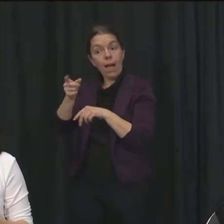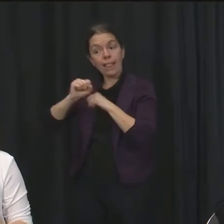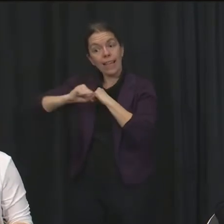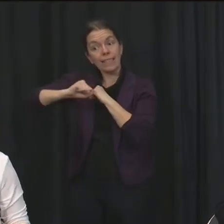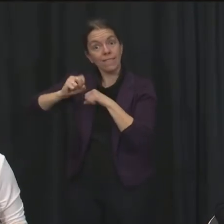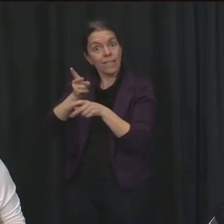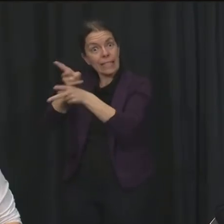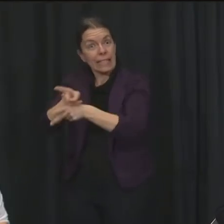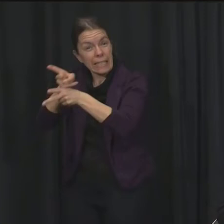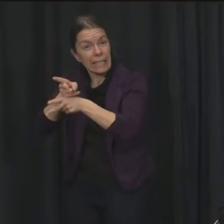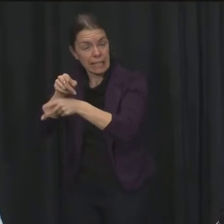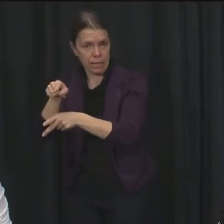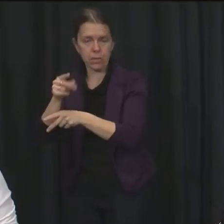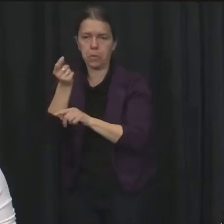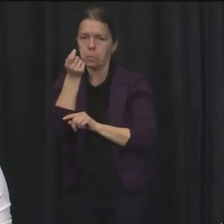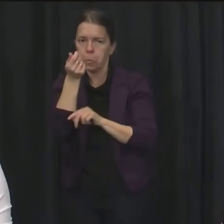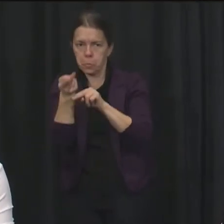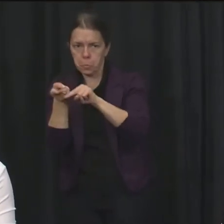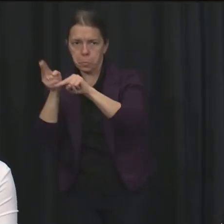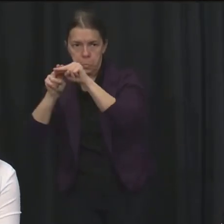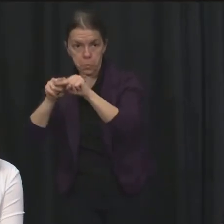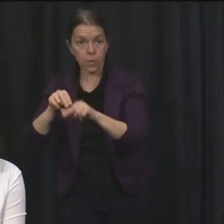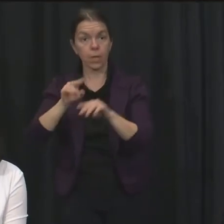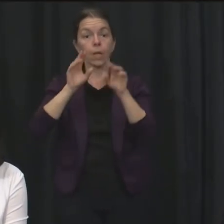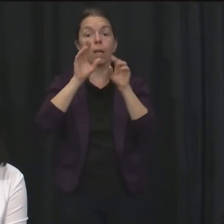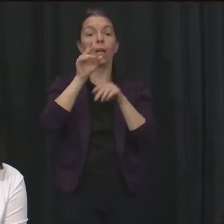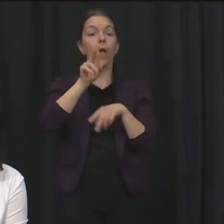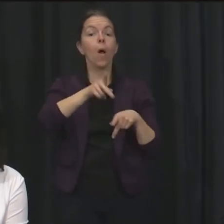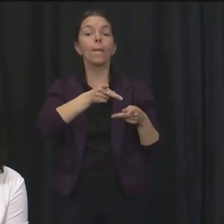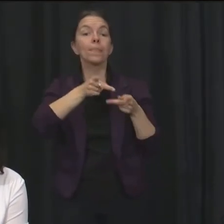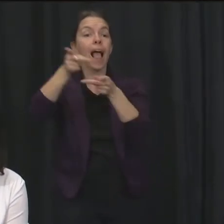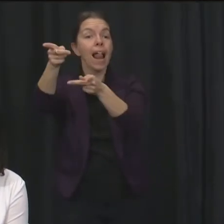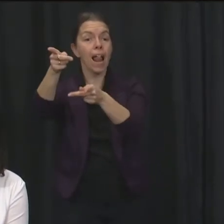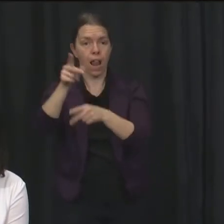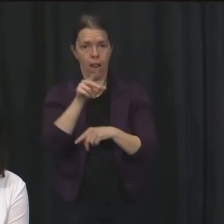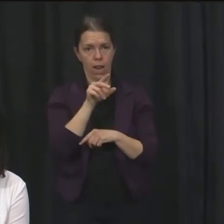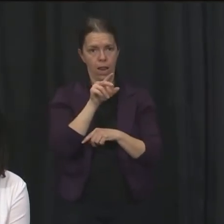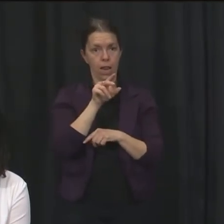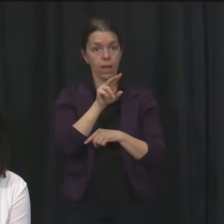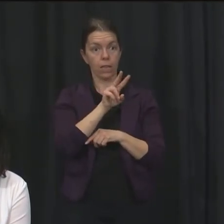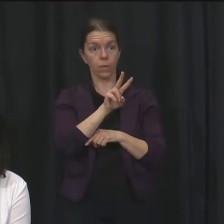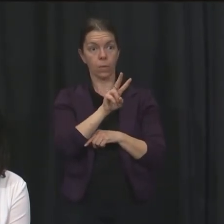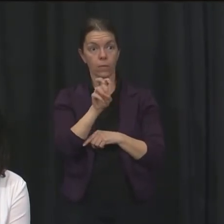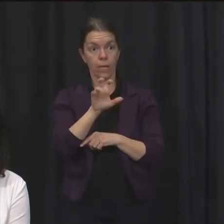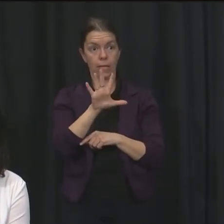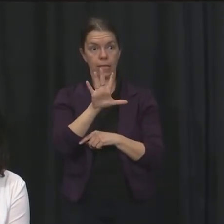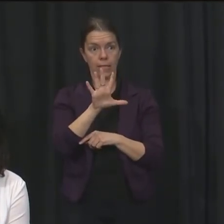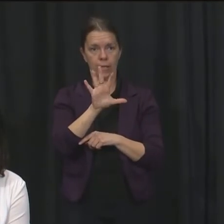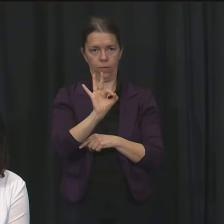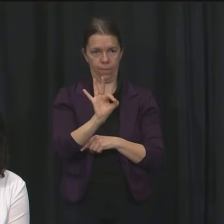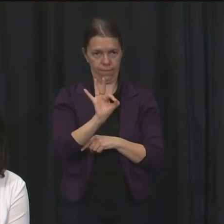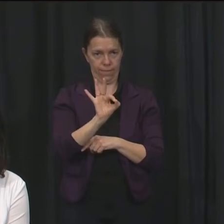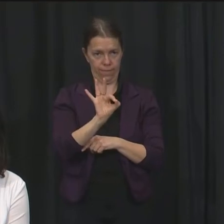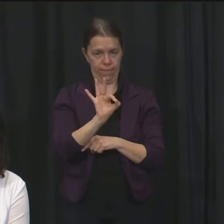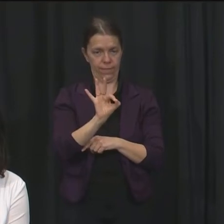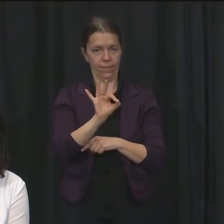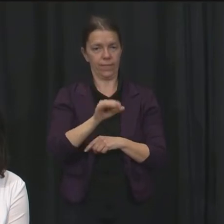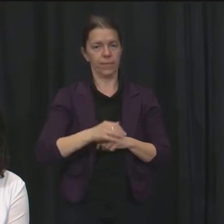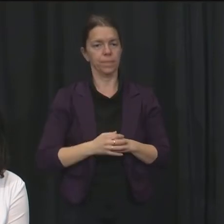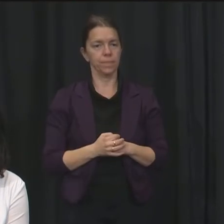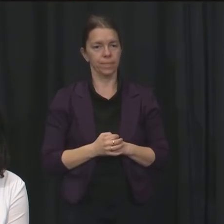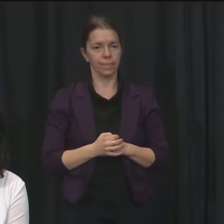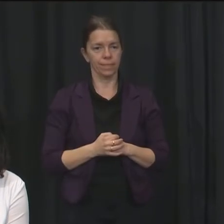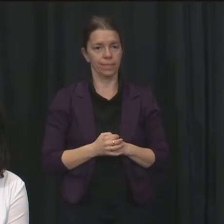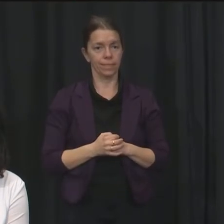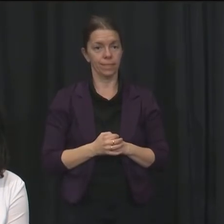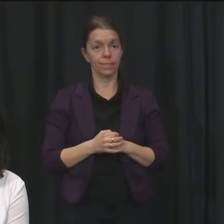avec 259 personnes hospitalisées. Nous avons des éclosions dans 46 CHSLD et 16 résidences pour